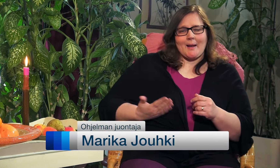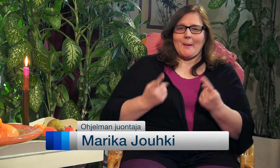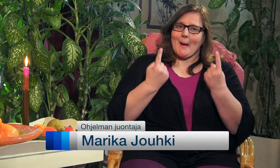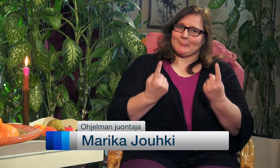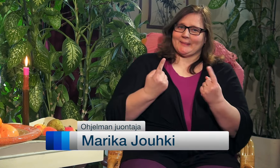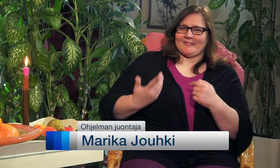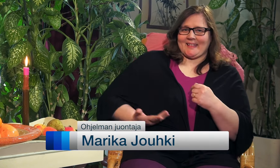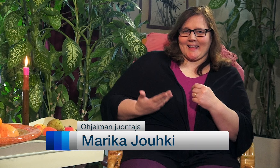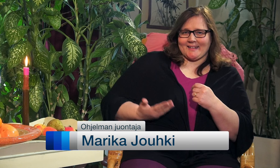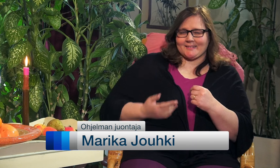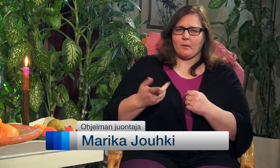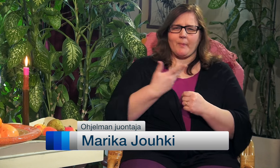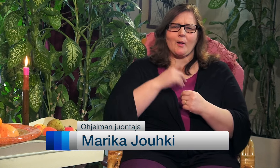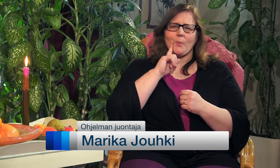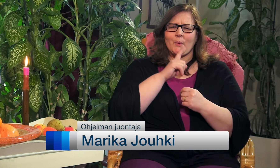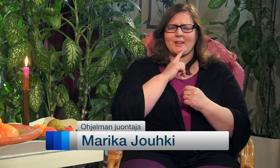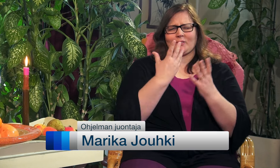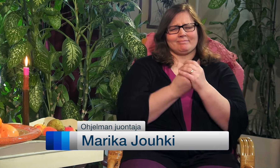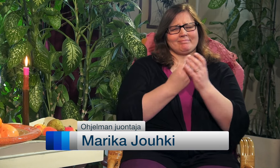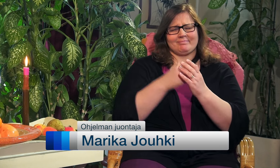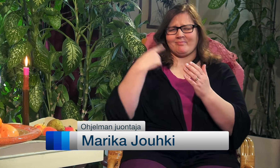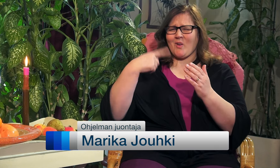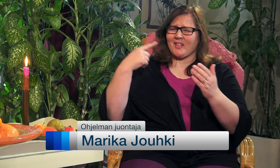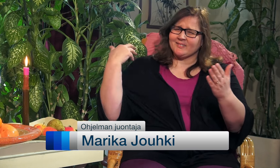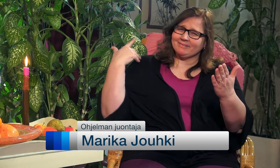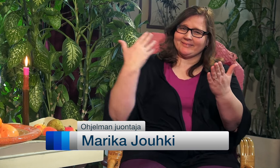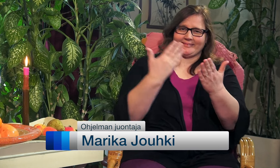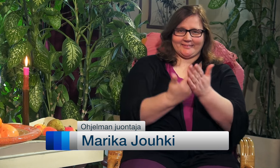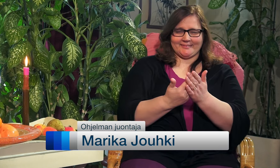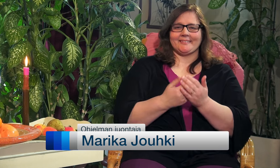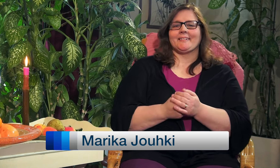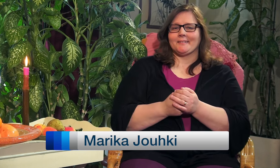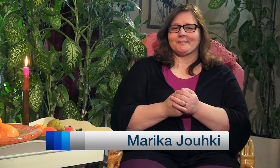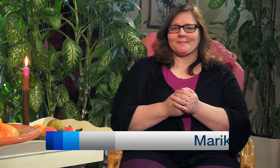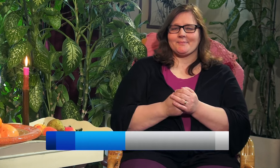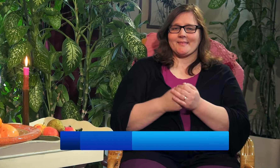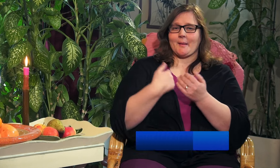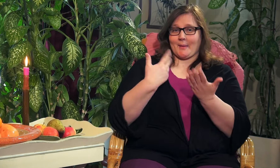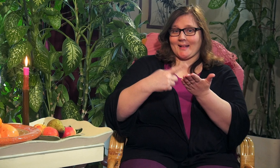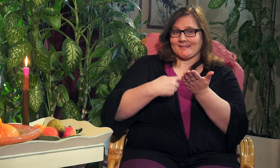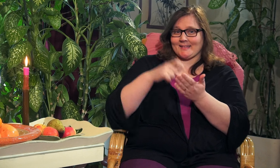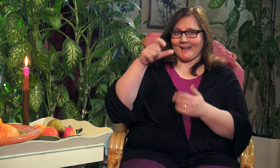Ja tänään meillä on vieraana erikoisvieras, ketä on ollut vuosikaudet kuurojen kanssa paljonkin